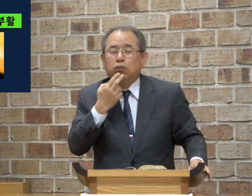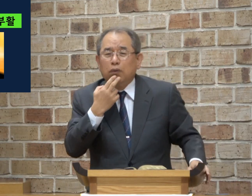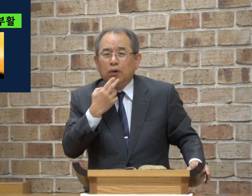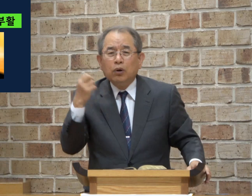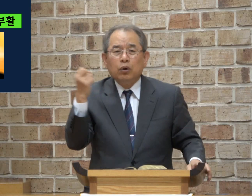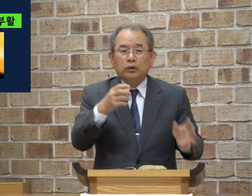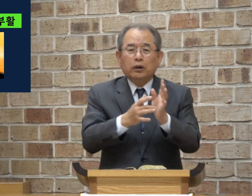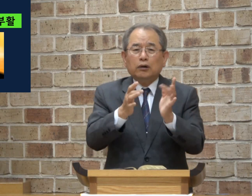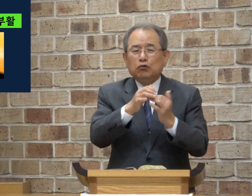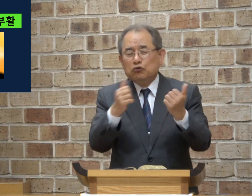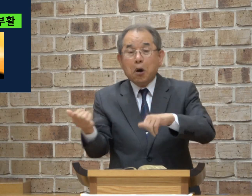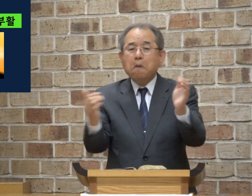예수님의 십자가가 없이는